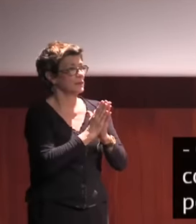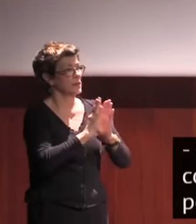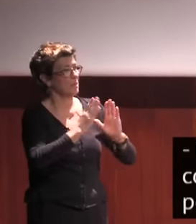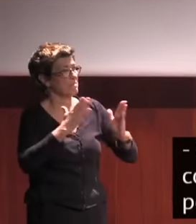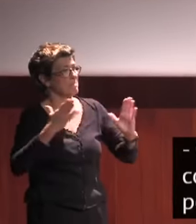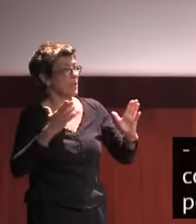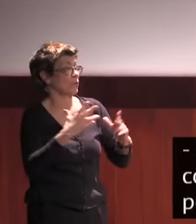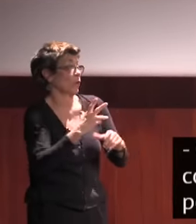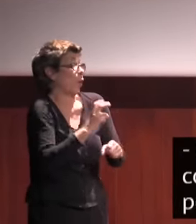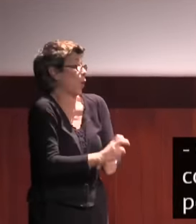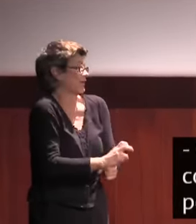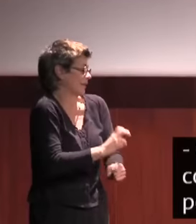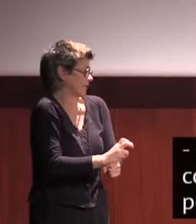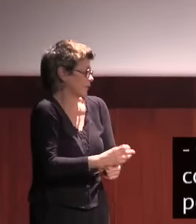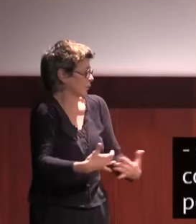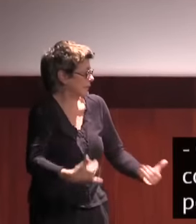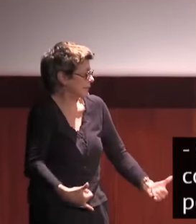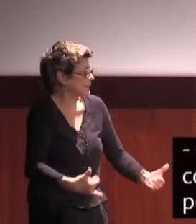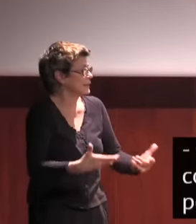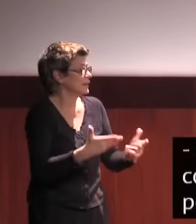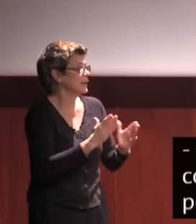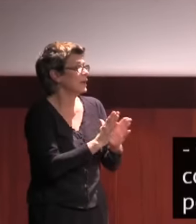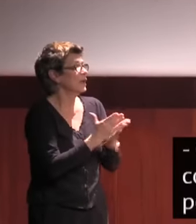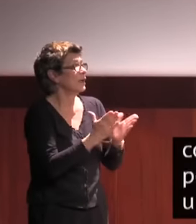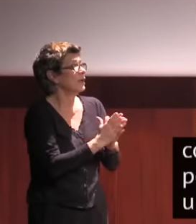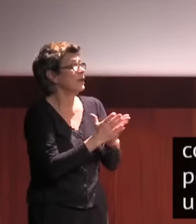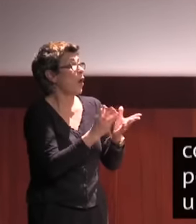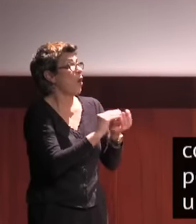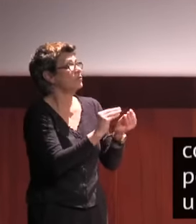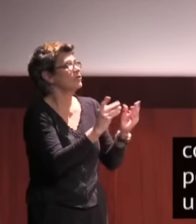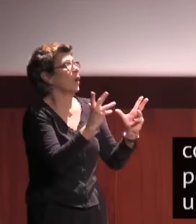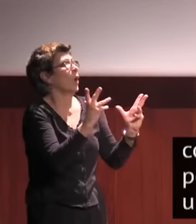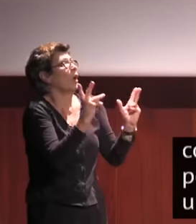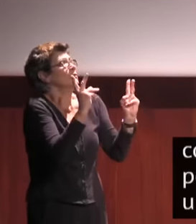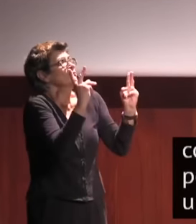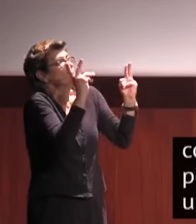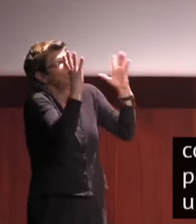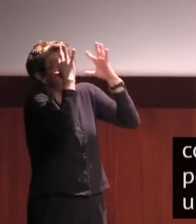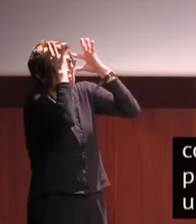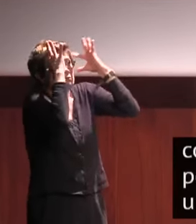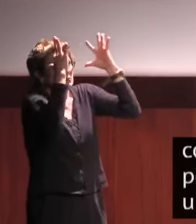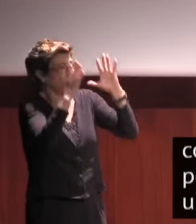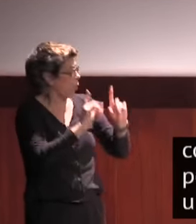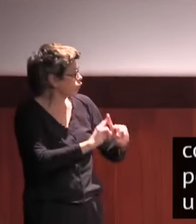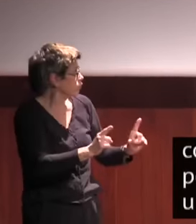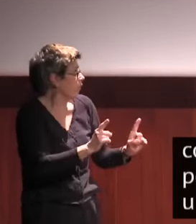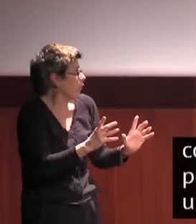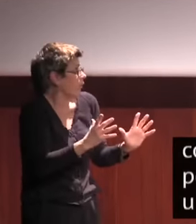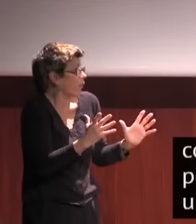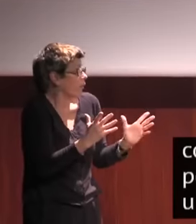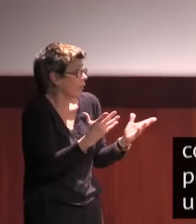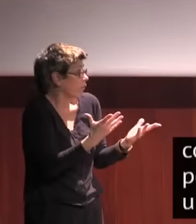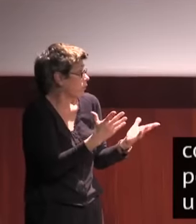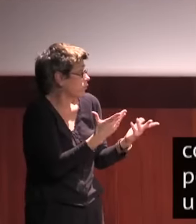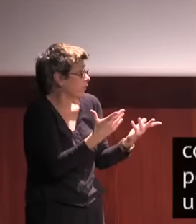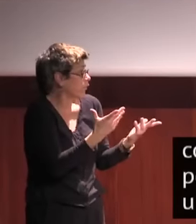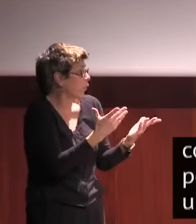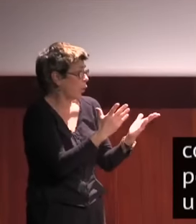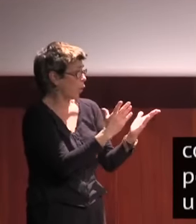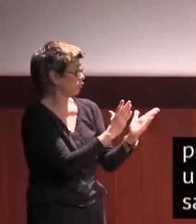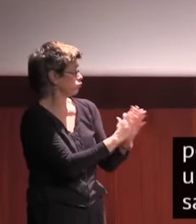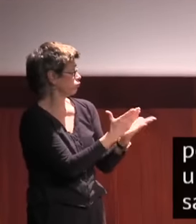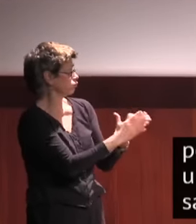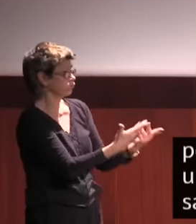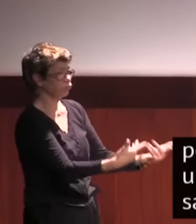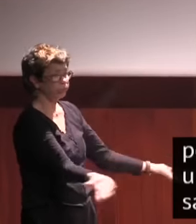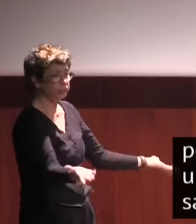de conservation. Le livre n'est pas un objet sacré et il faut aller justement le désacraliser